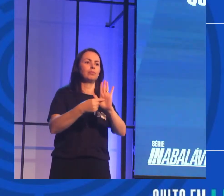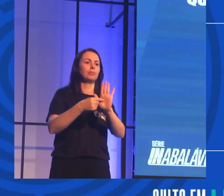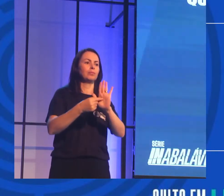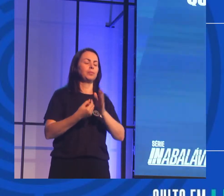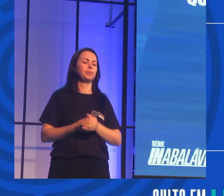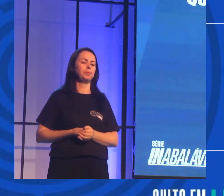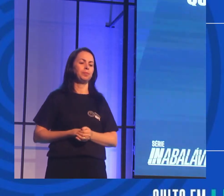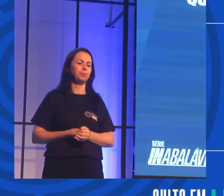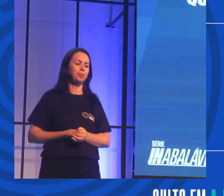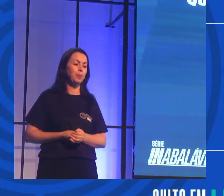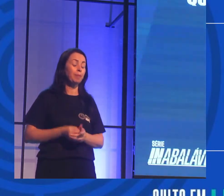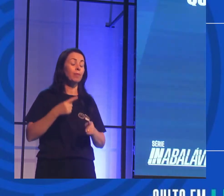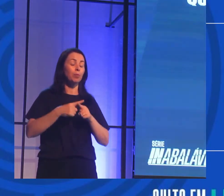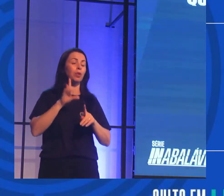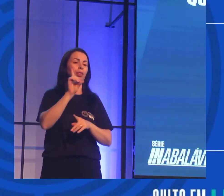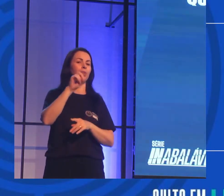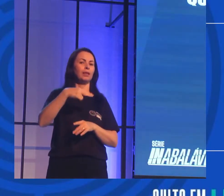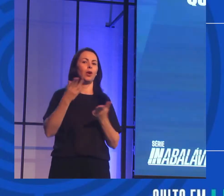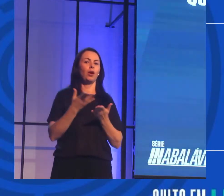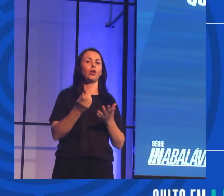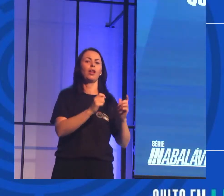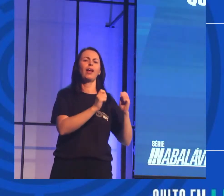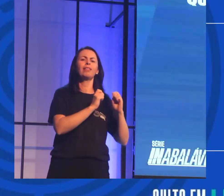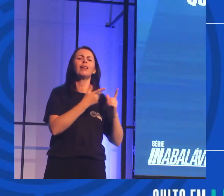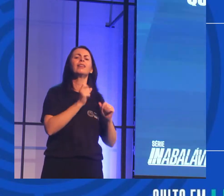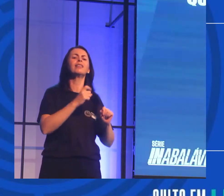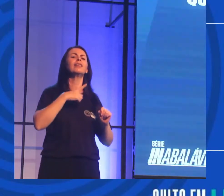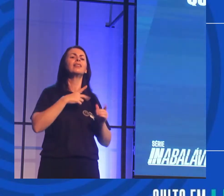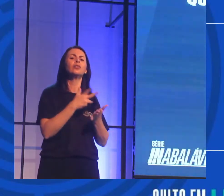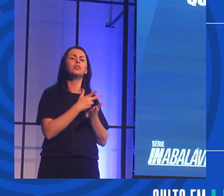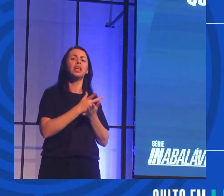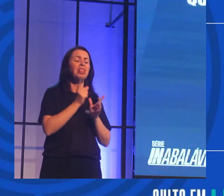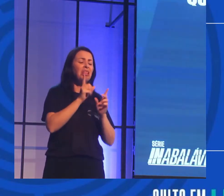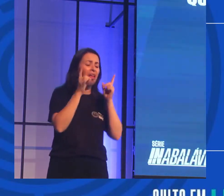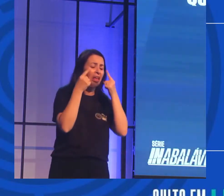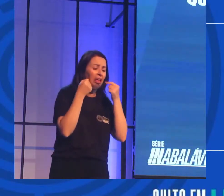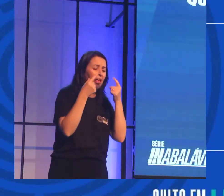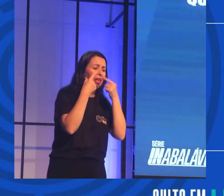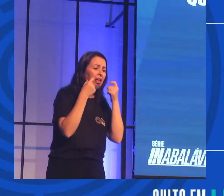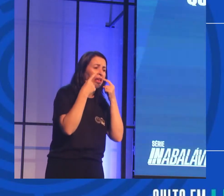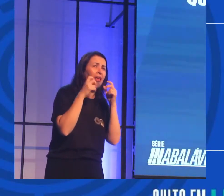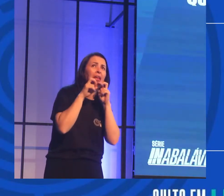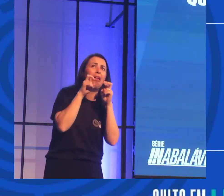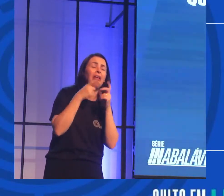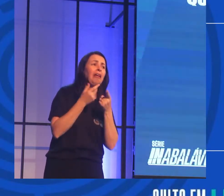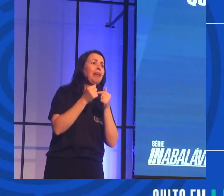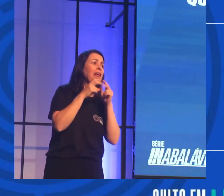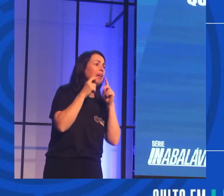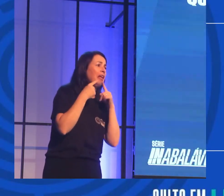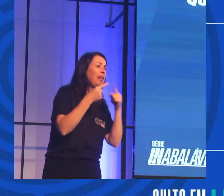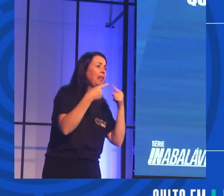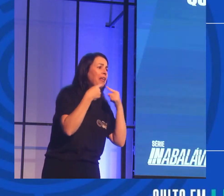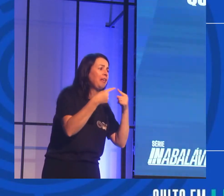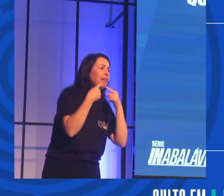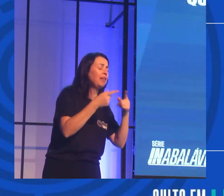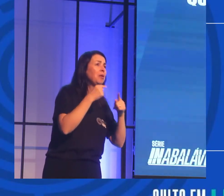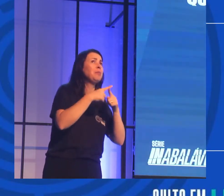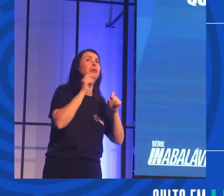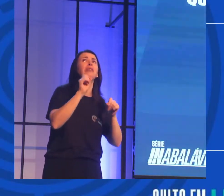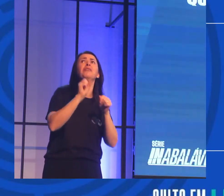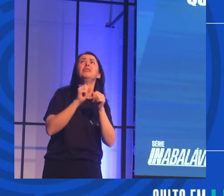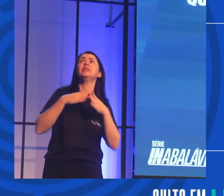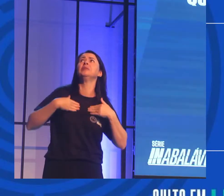Daniel está sob ataque. Qual é a sua primeira resposta? Não é chorar, não é fazer um protesto, não é, ai meu Deus, o que vai acontecer